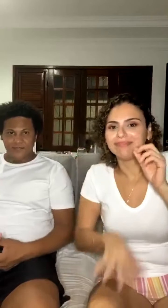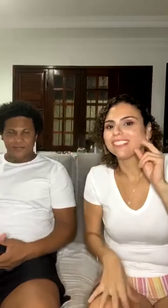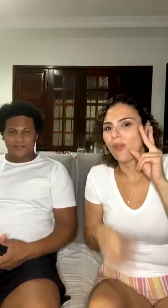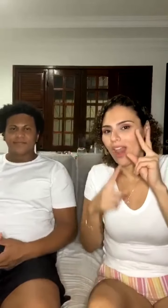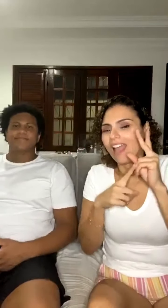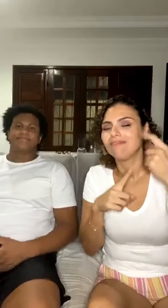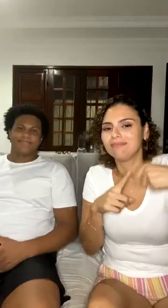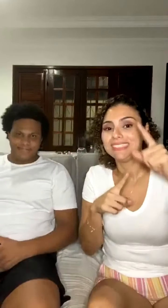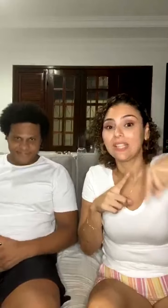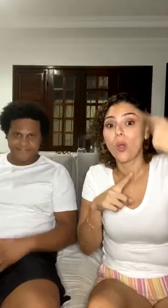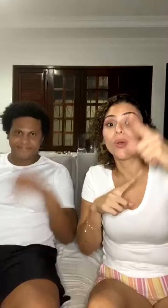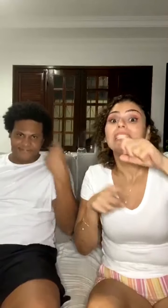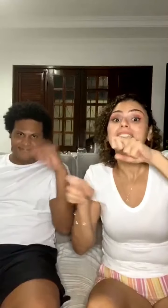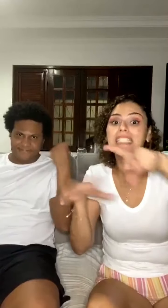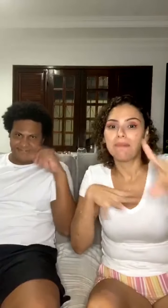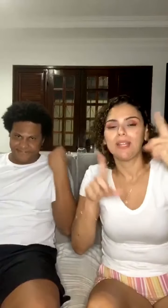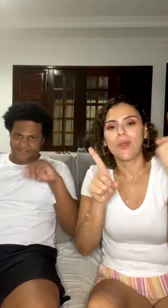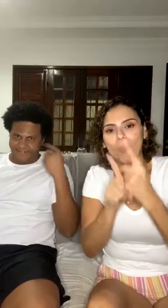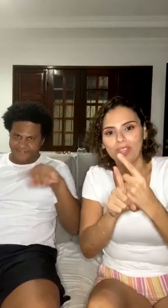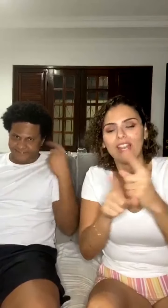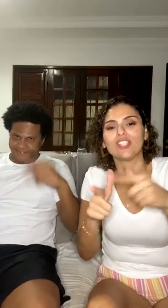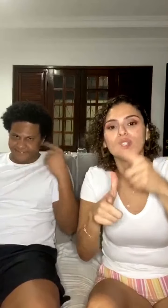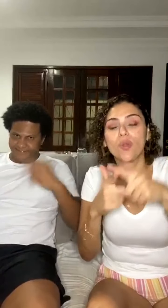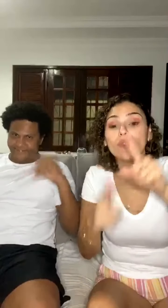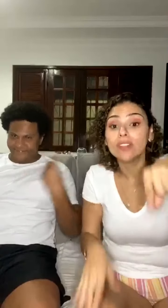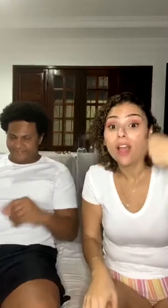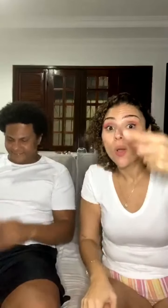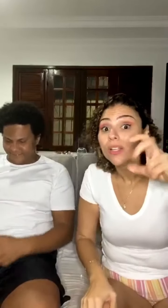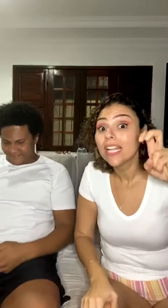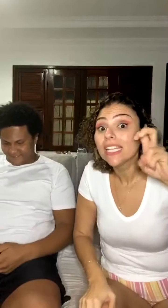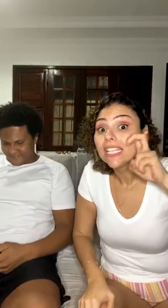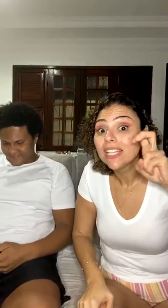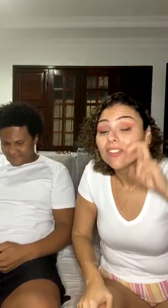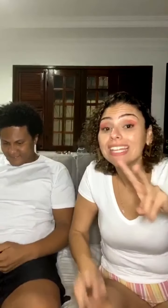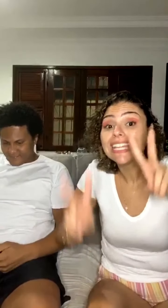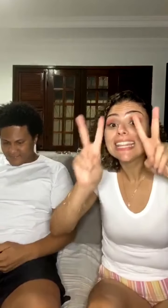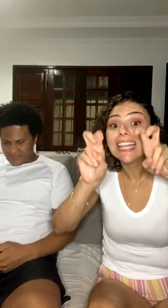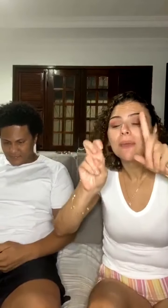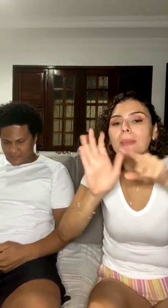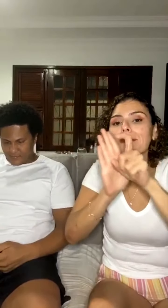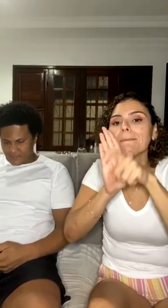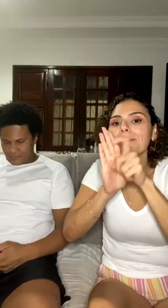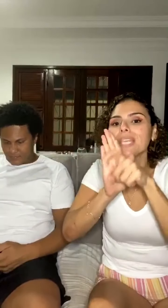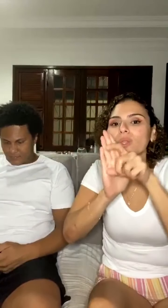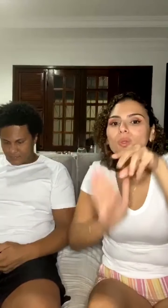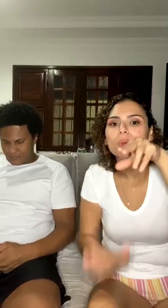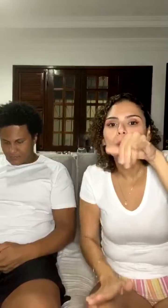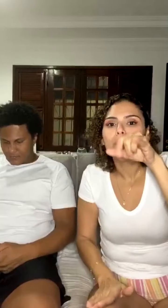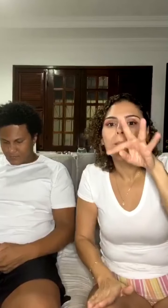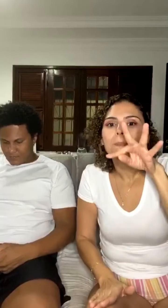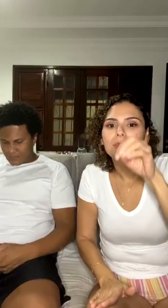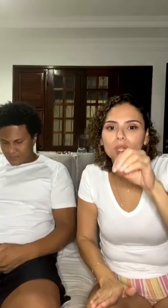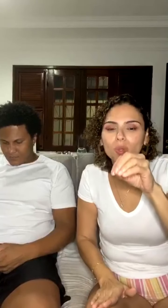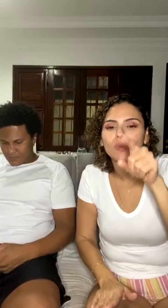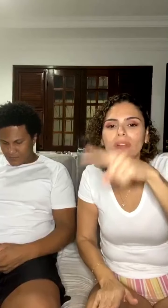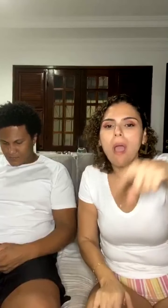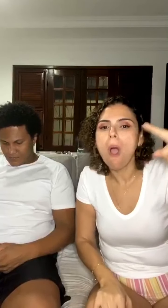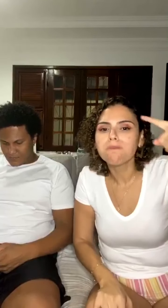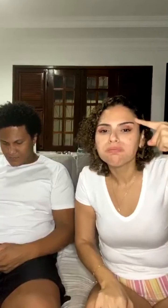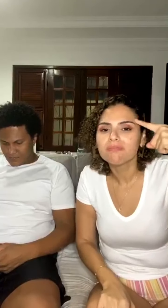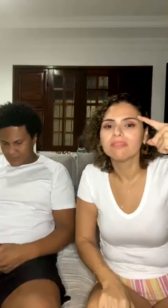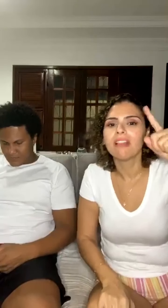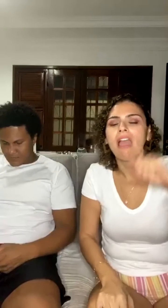semana que vem vocês me verem. E semana que vem a gente vai falar de mitos, hein? De todas as mentiras que vocês escutam